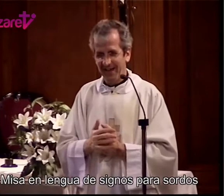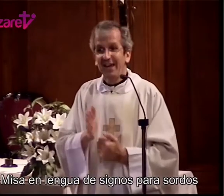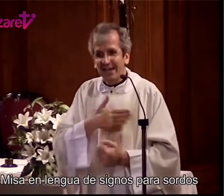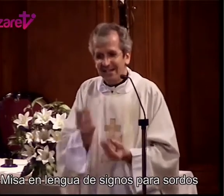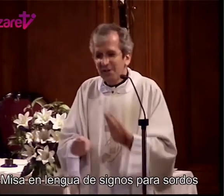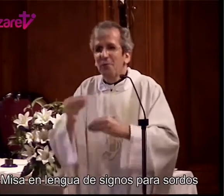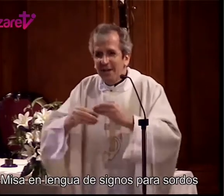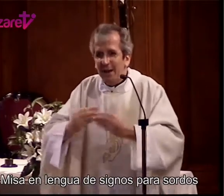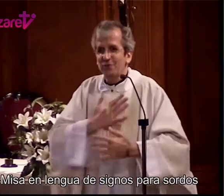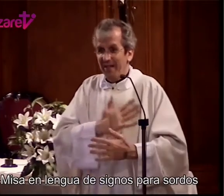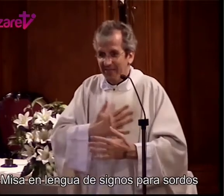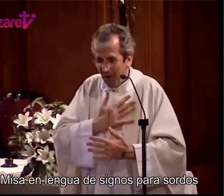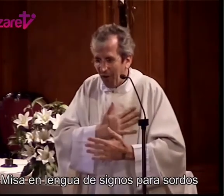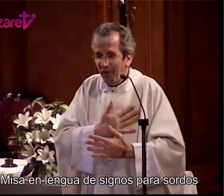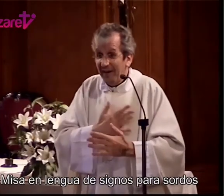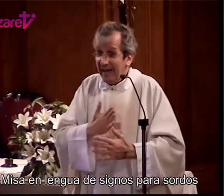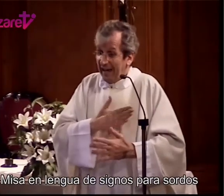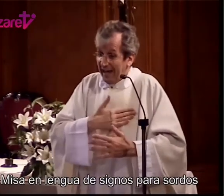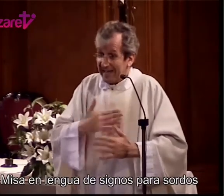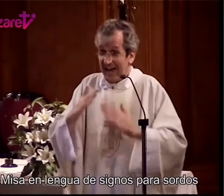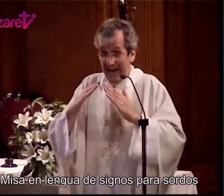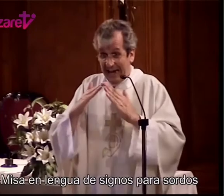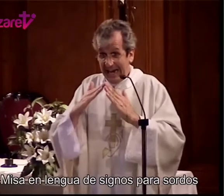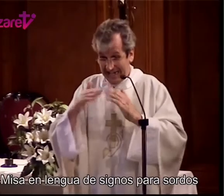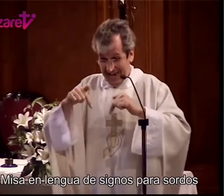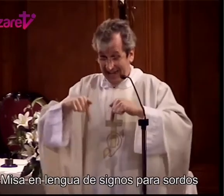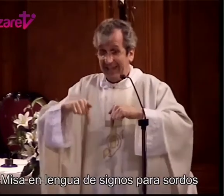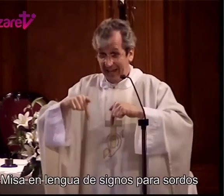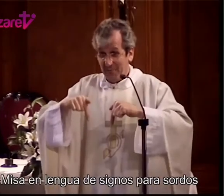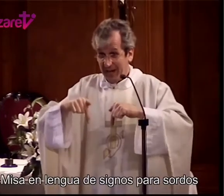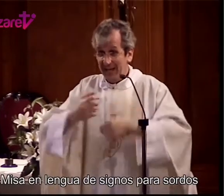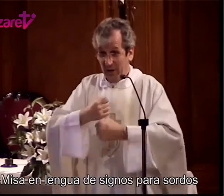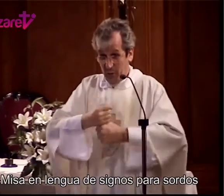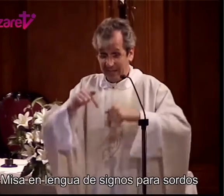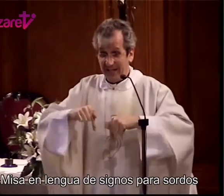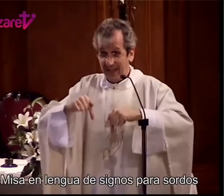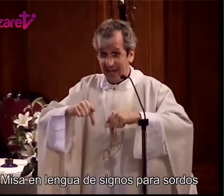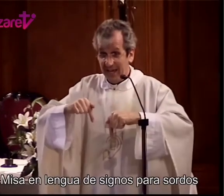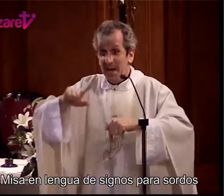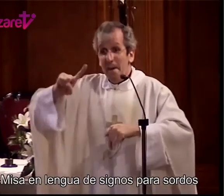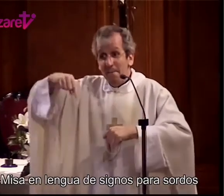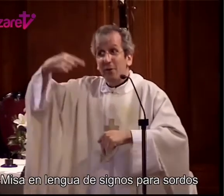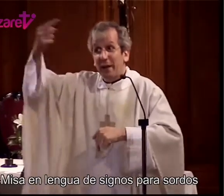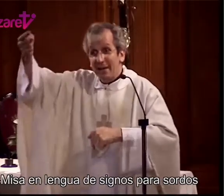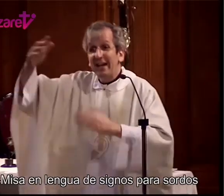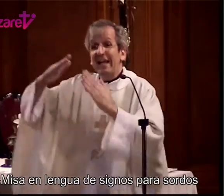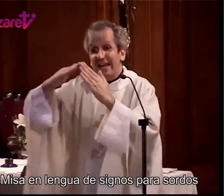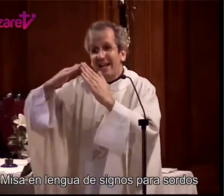es así como llenamos de gozo esa casa que tenemos aquí, nuestra estancia aquí, pero también esa casa